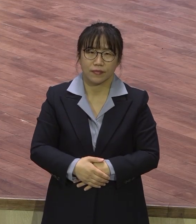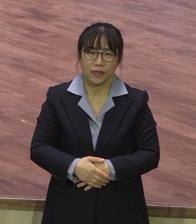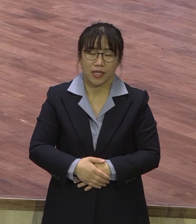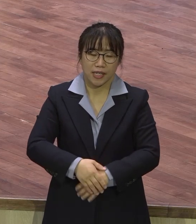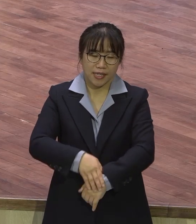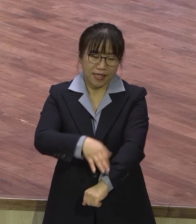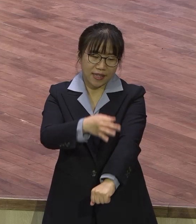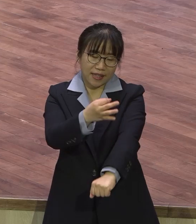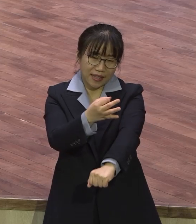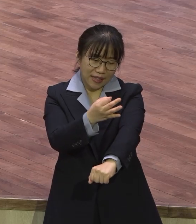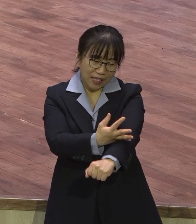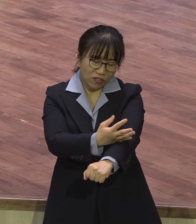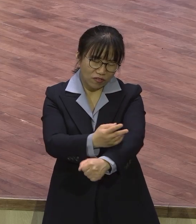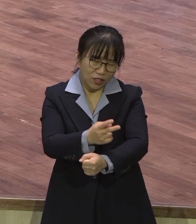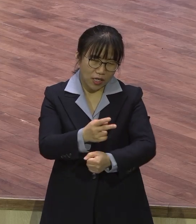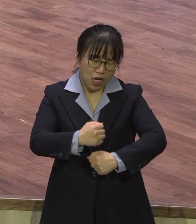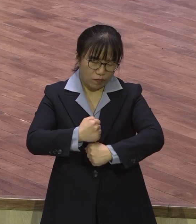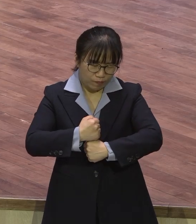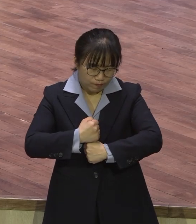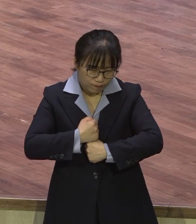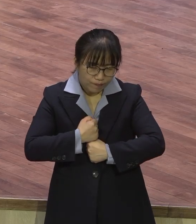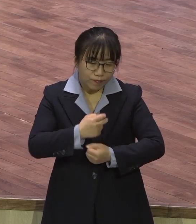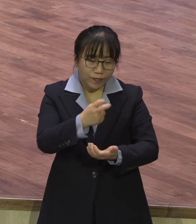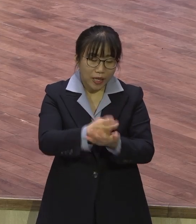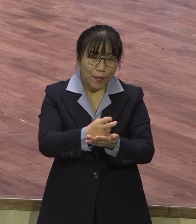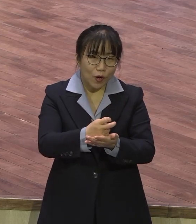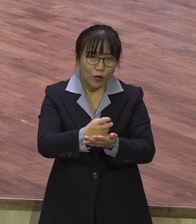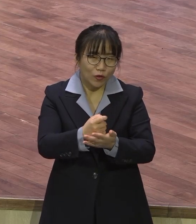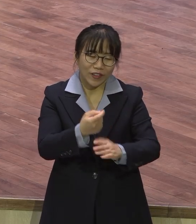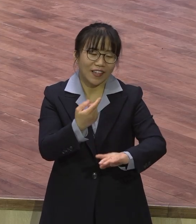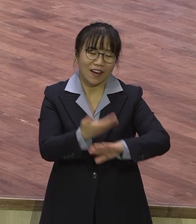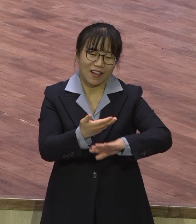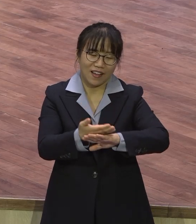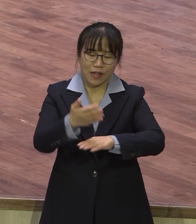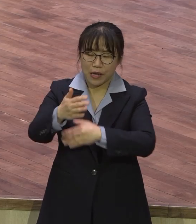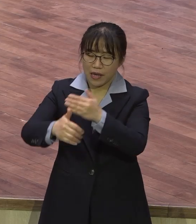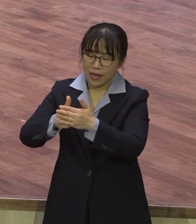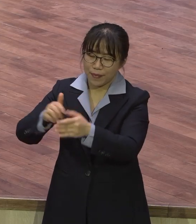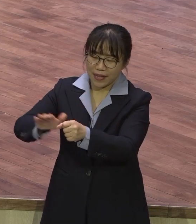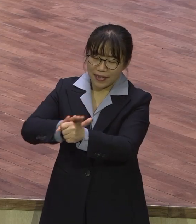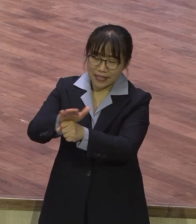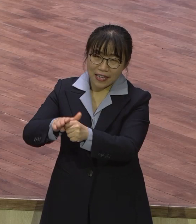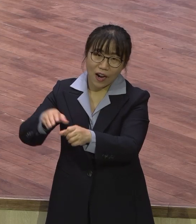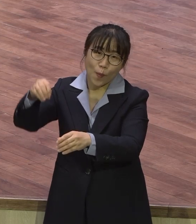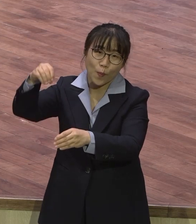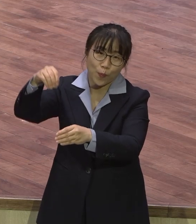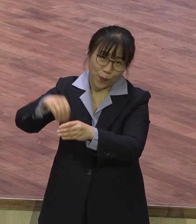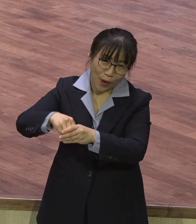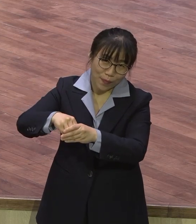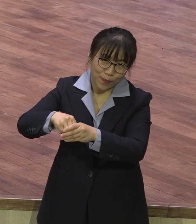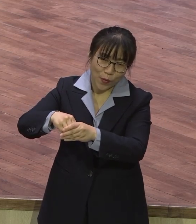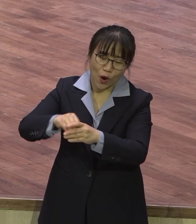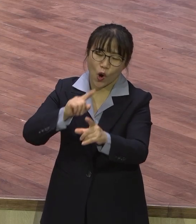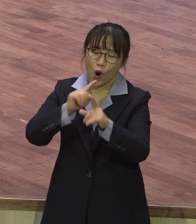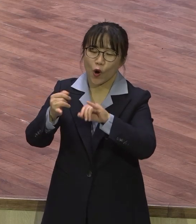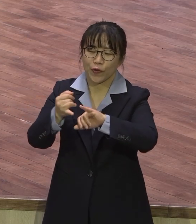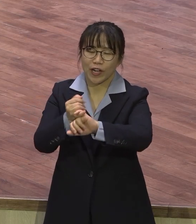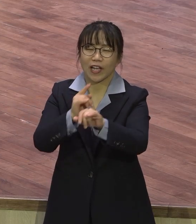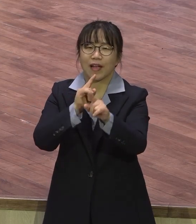지켜야 할 개명이 아니라 하나님의 사랑이 담긴 은약의 말씀 그 말이에요